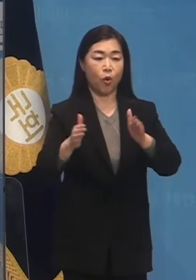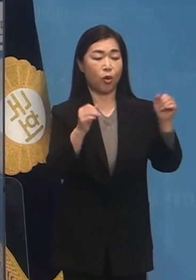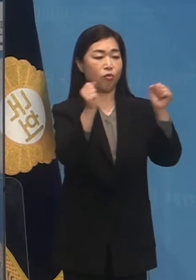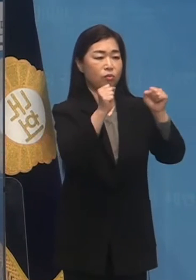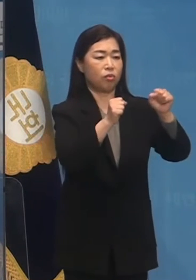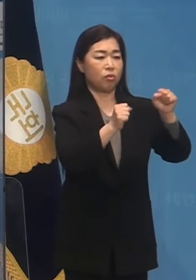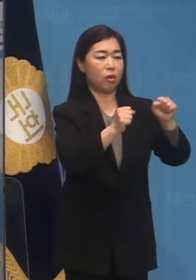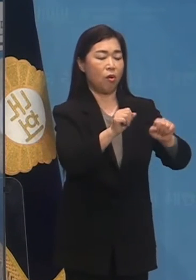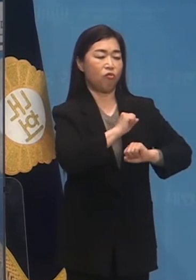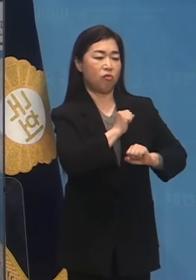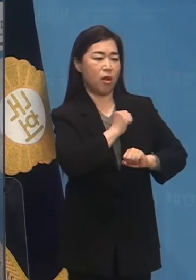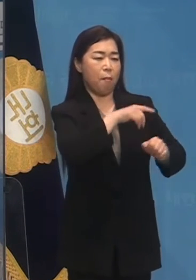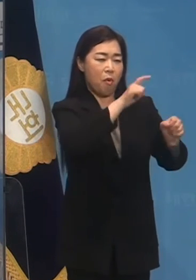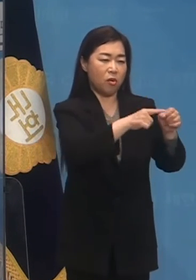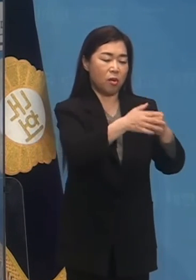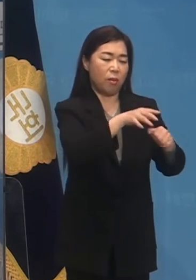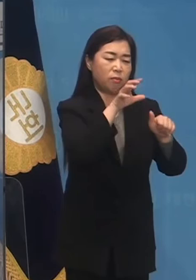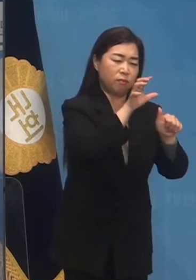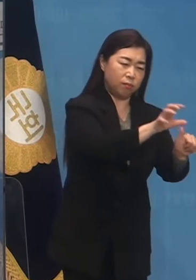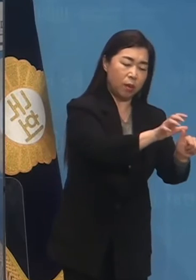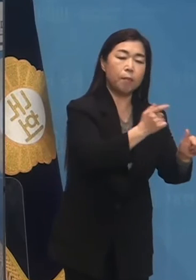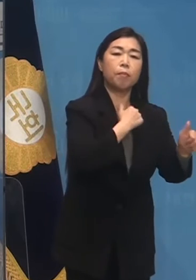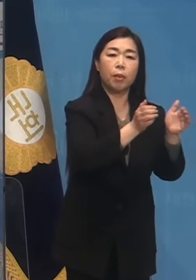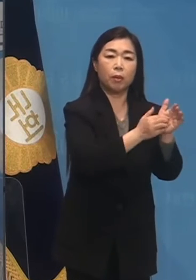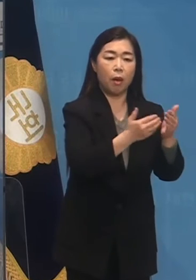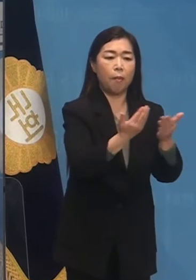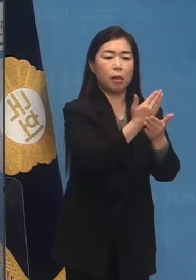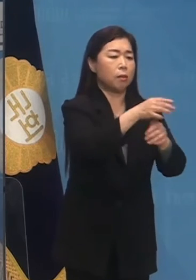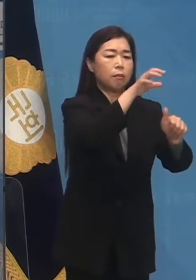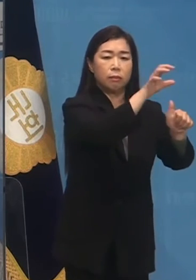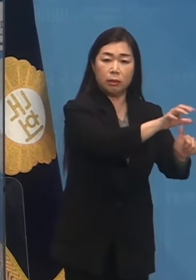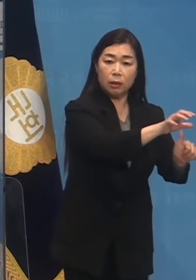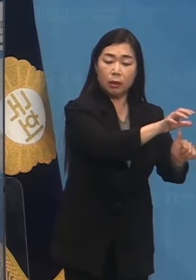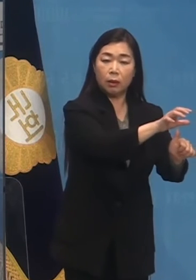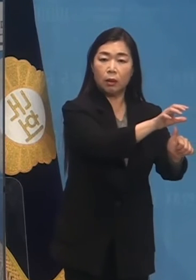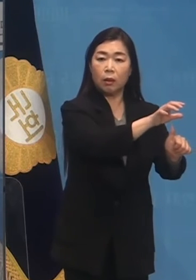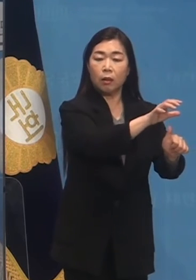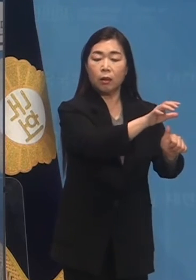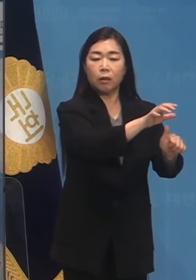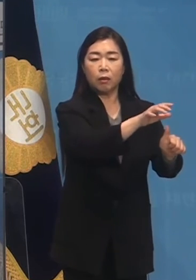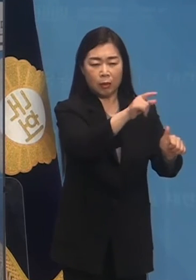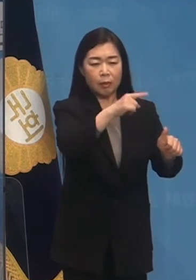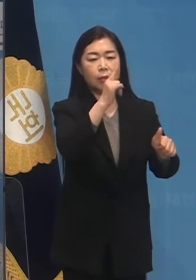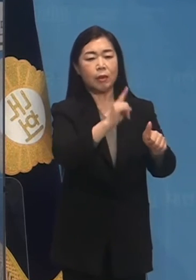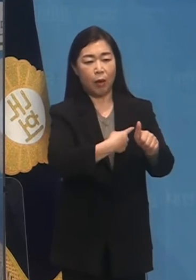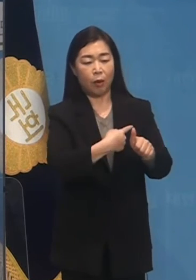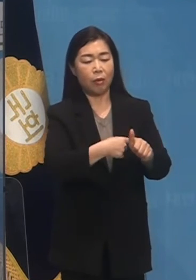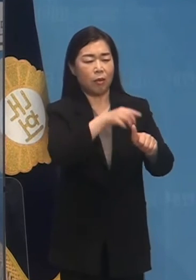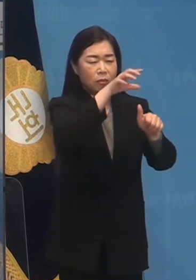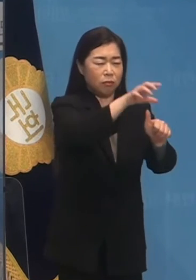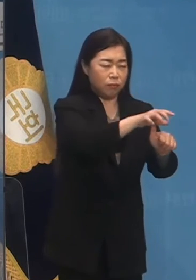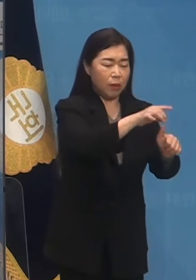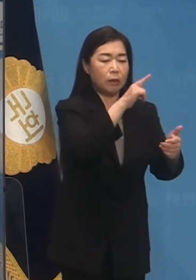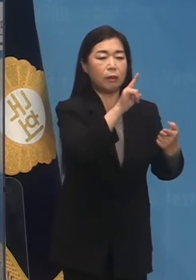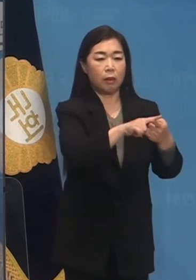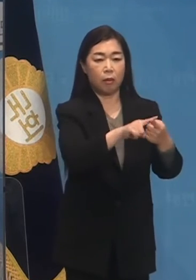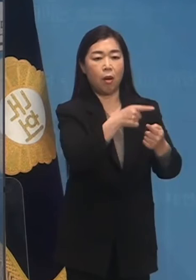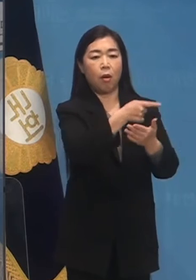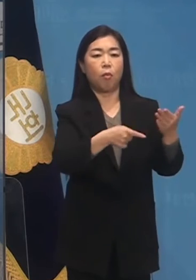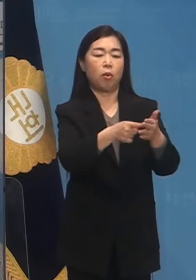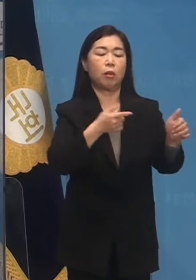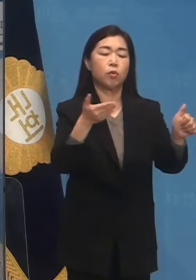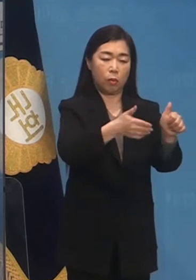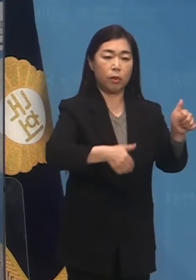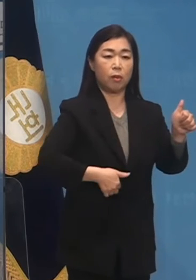안보에 희생되었습니다. 그 희생을 보답하고 남는 보상이 뒤따라야 한다고 생각합니다. 산업